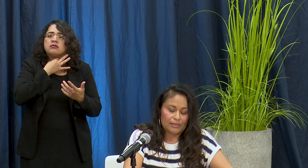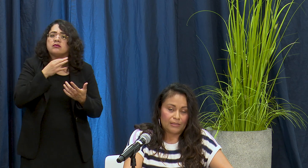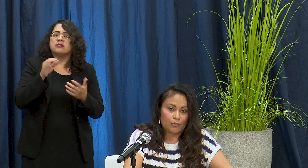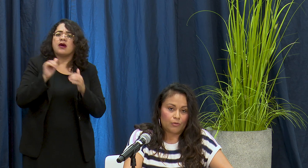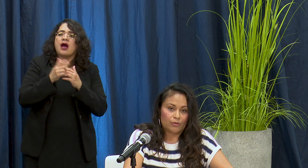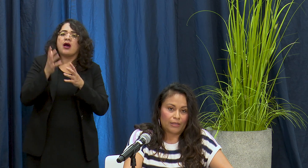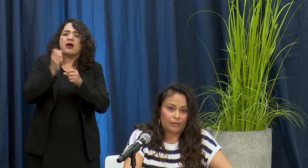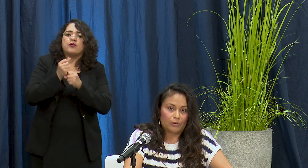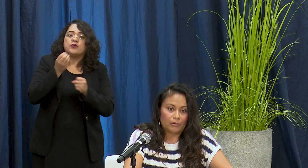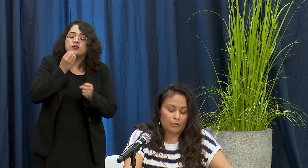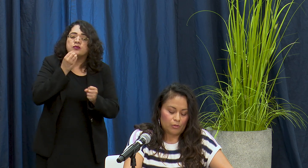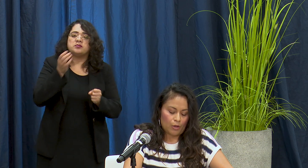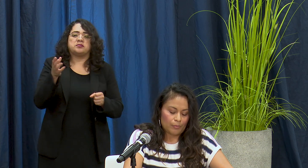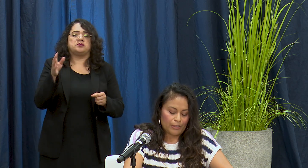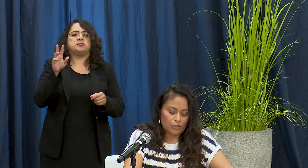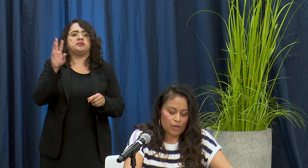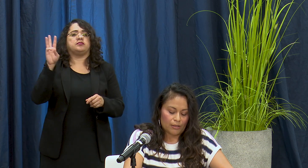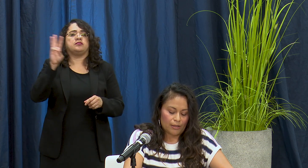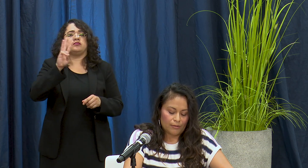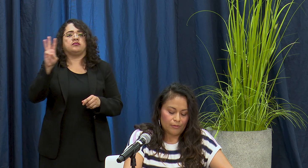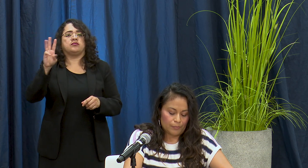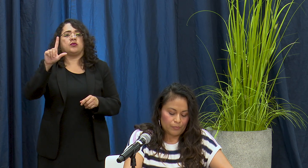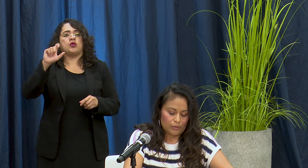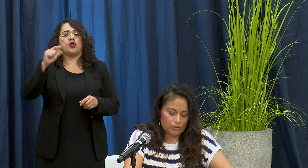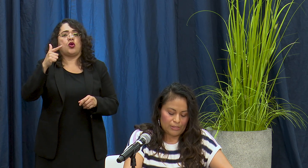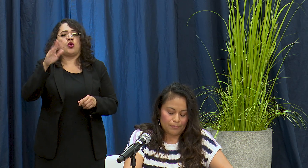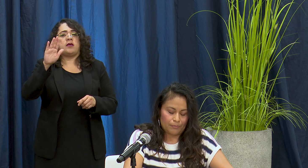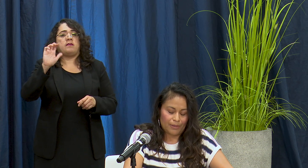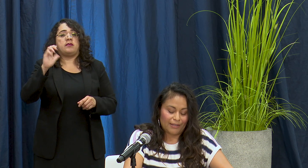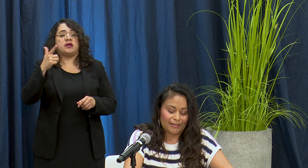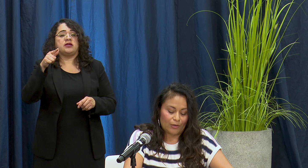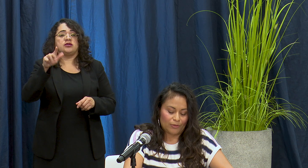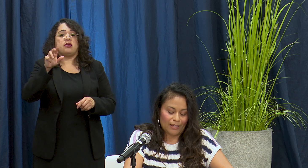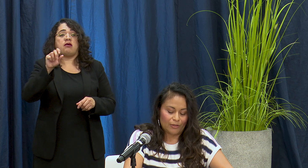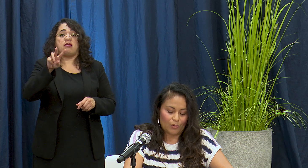el sitio de longbeacheach.gov